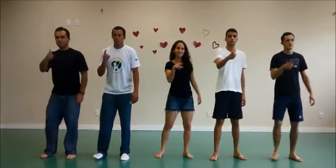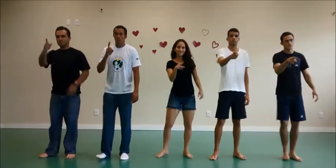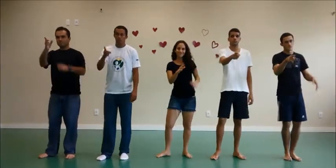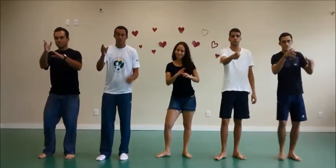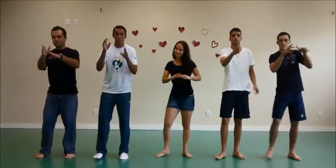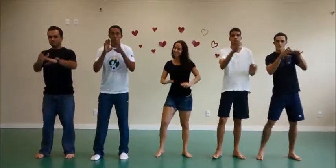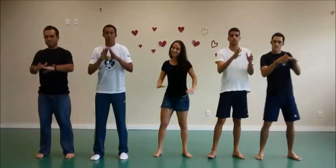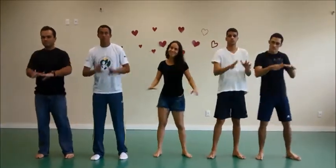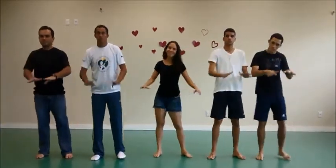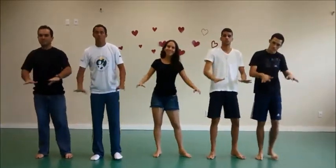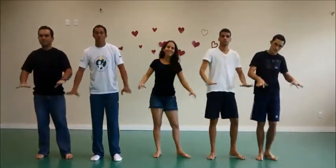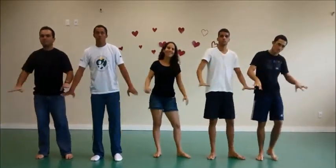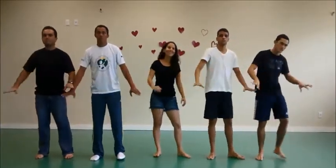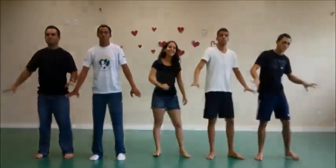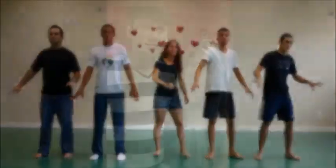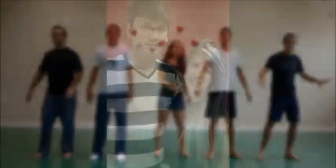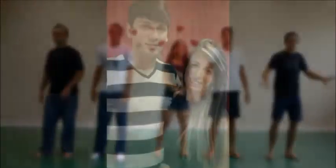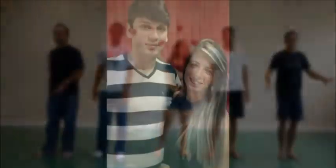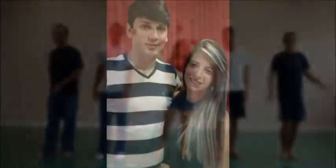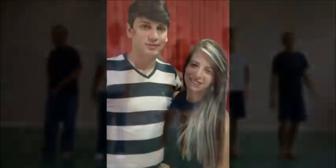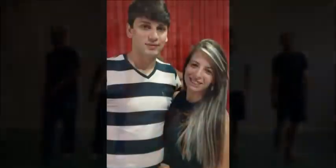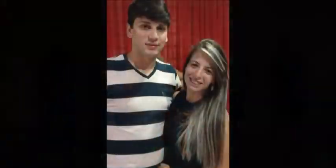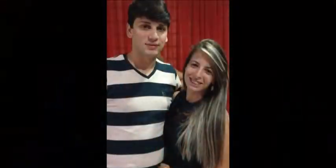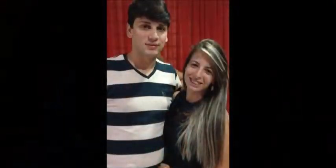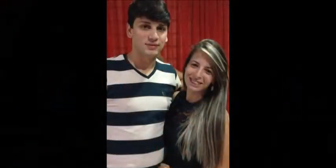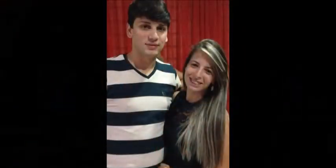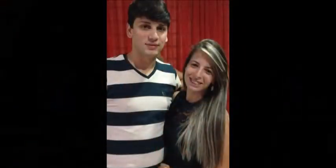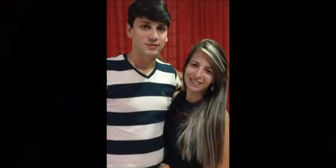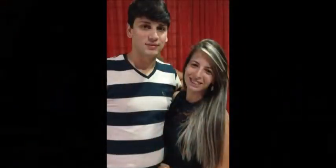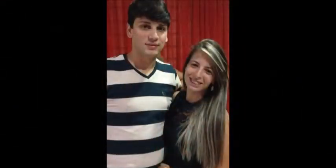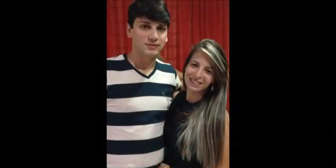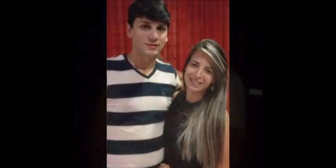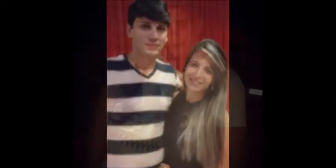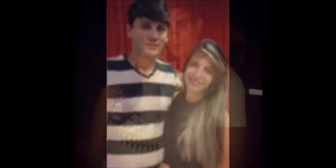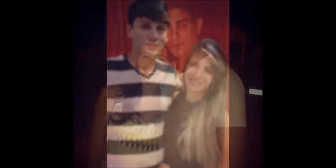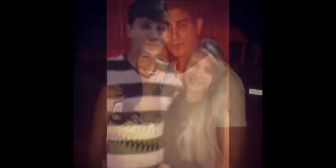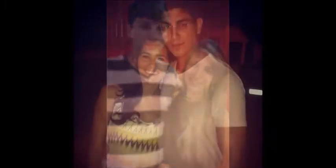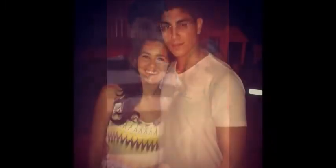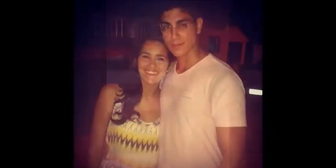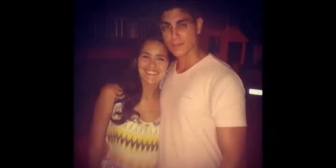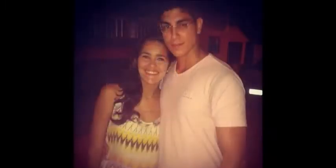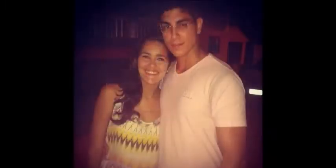Você é assim, um sonho pra mim. Você é